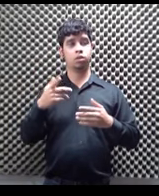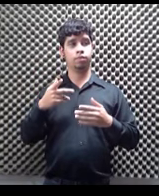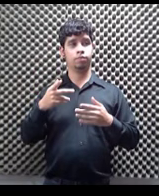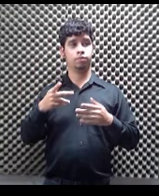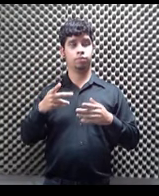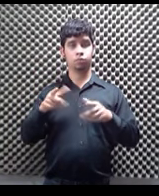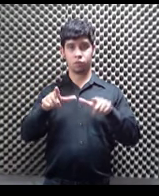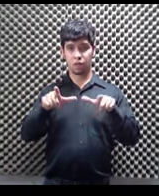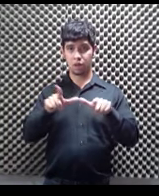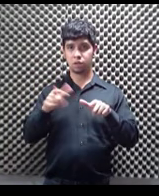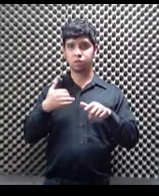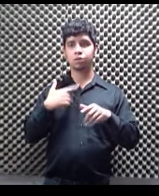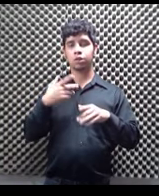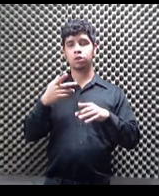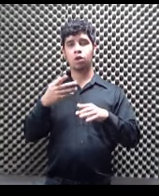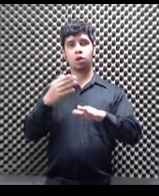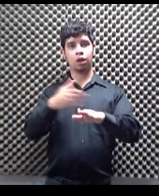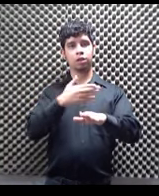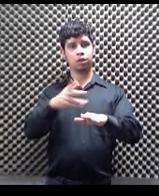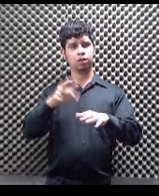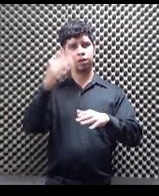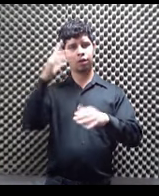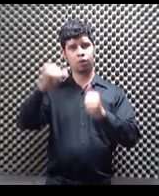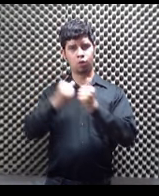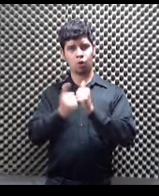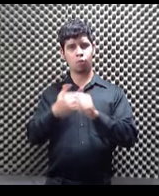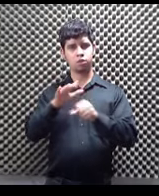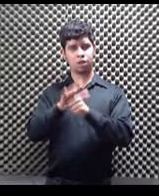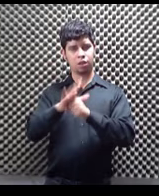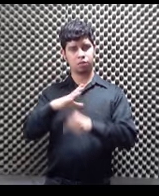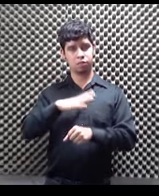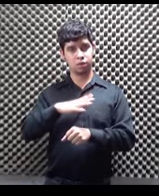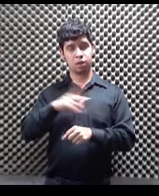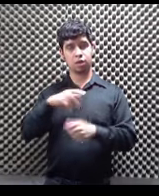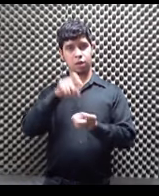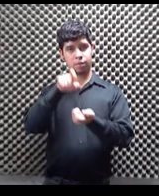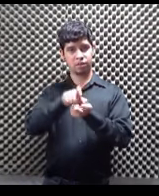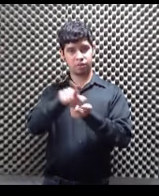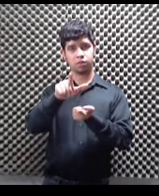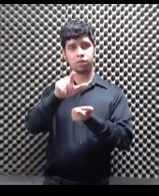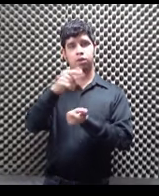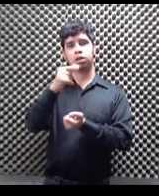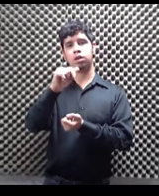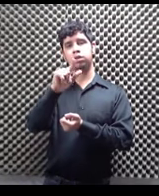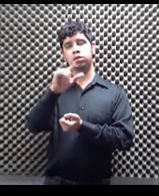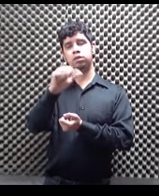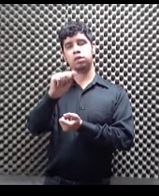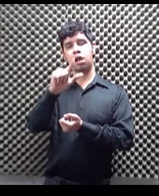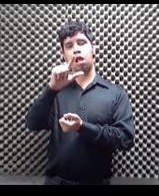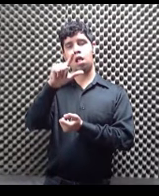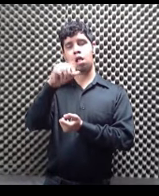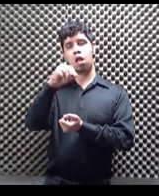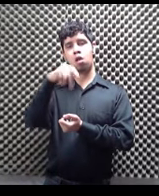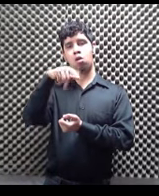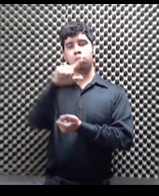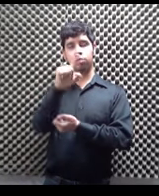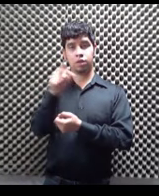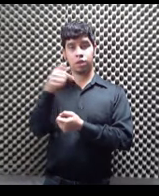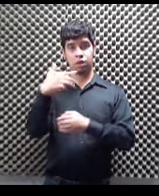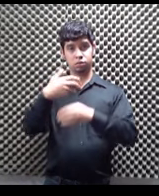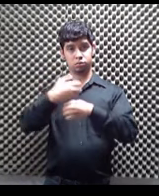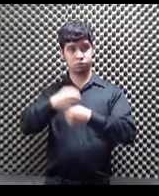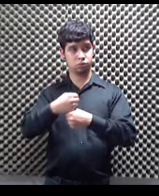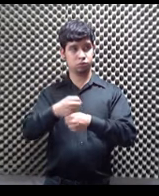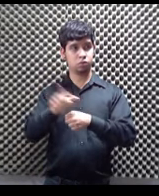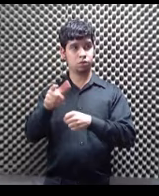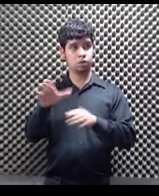son importantes y los cantautores sí. Lo saben llenar muy bien. En el caso específico de García López, surge que él construye